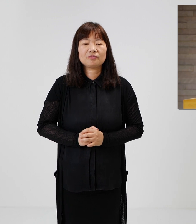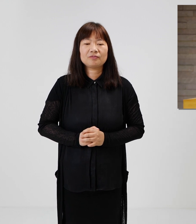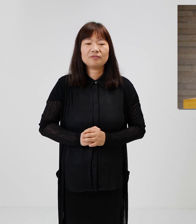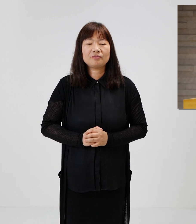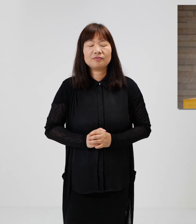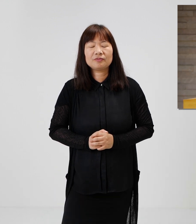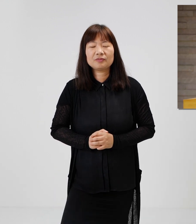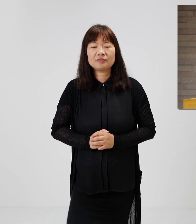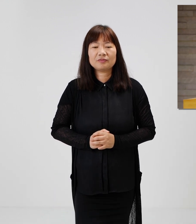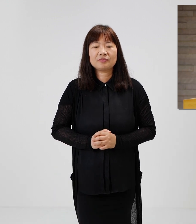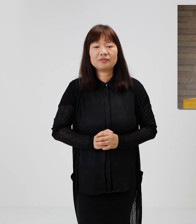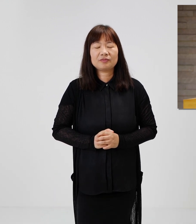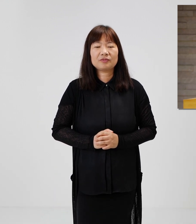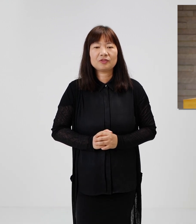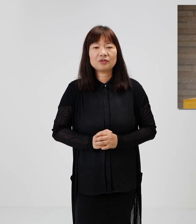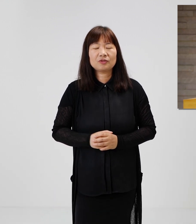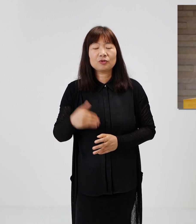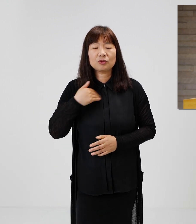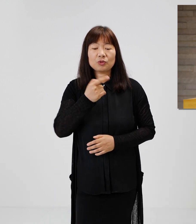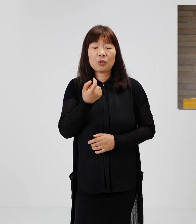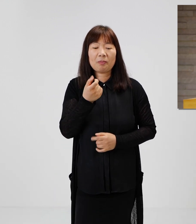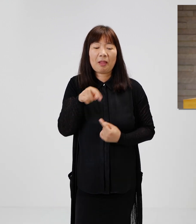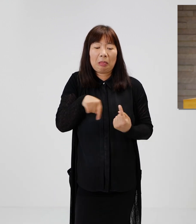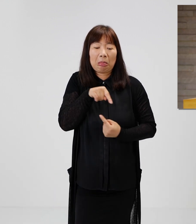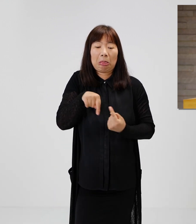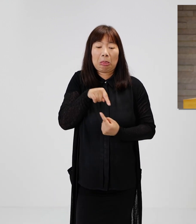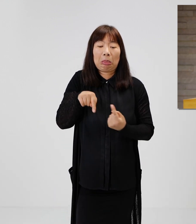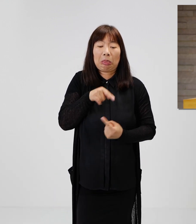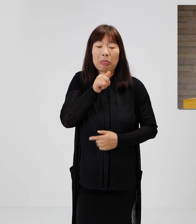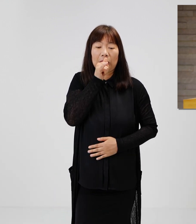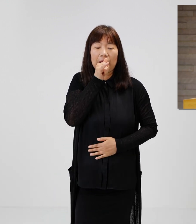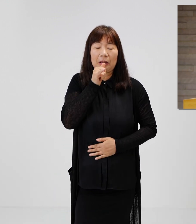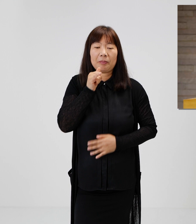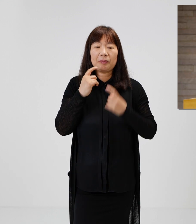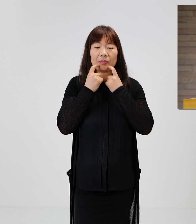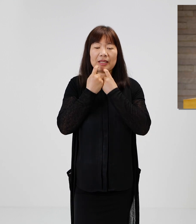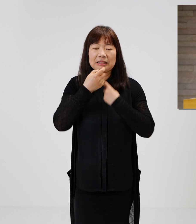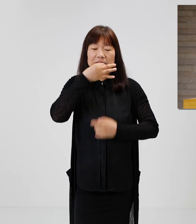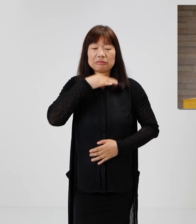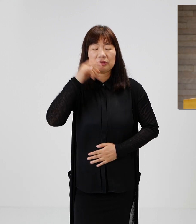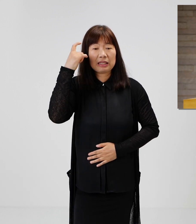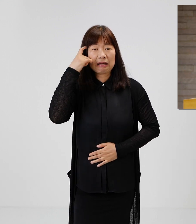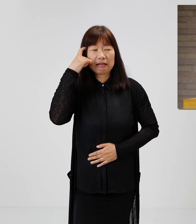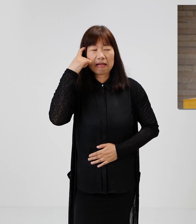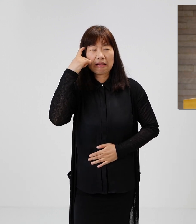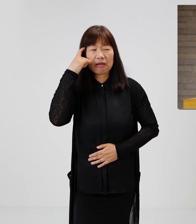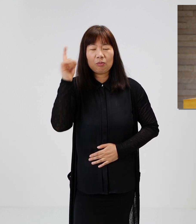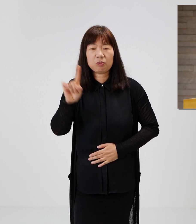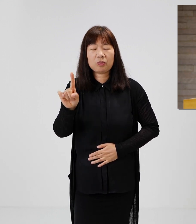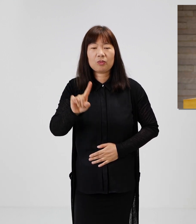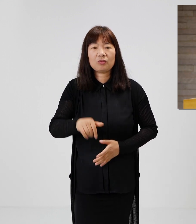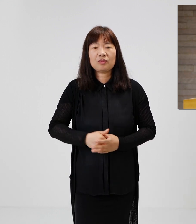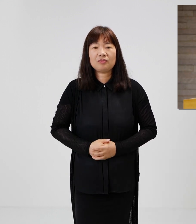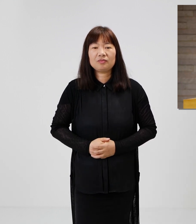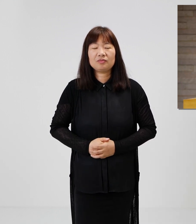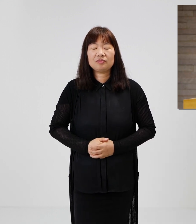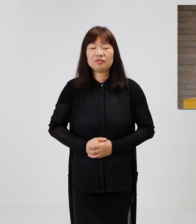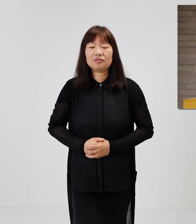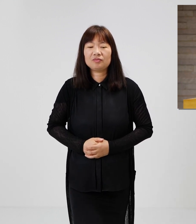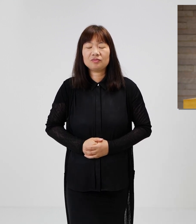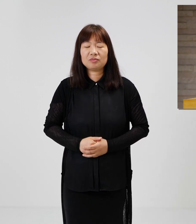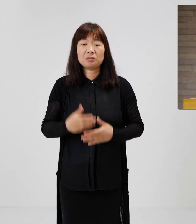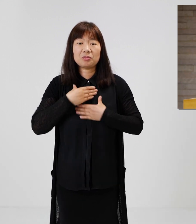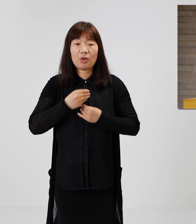우리도 조금만 비겁해지면, 조금만 실익을 생각하면 편해질